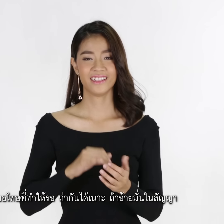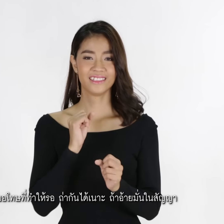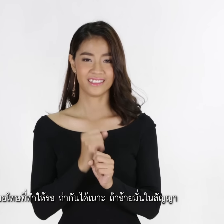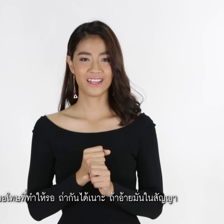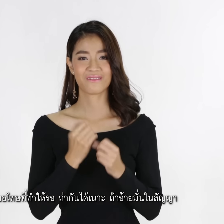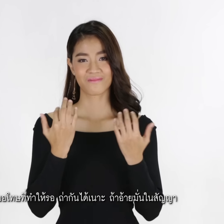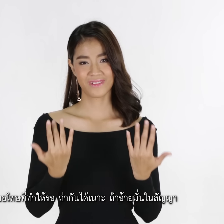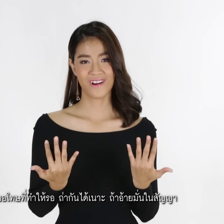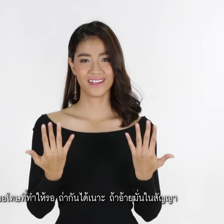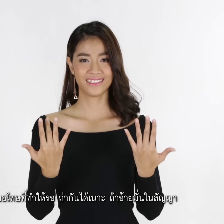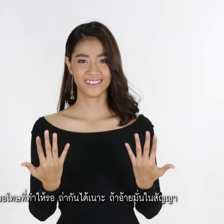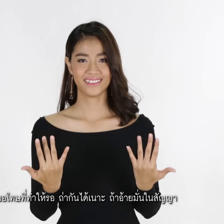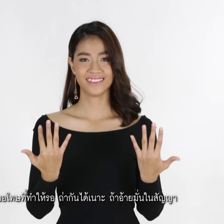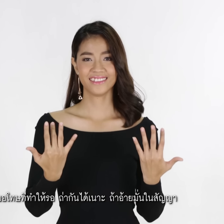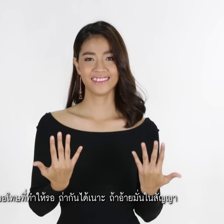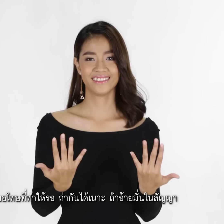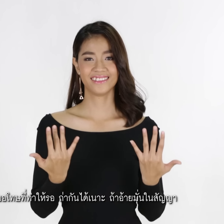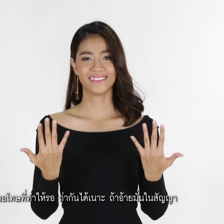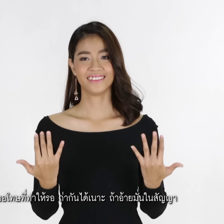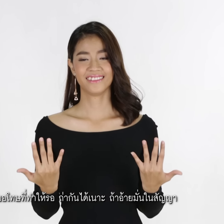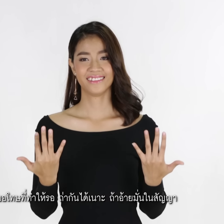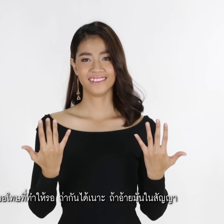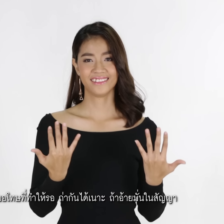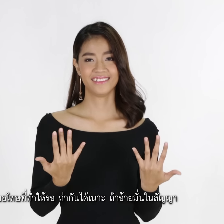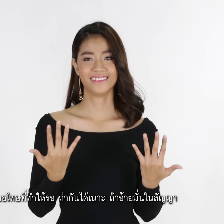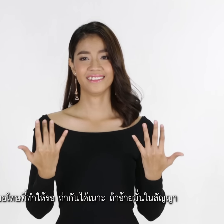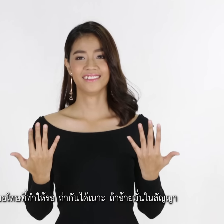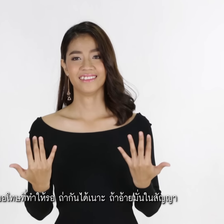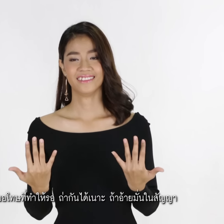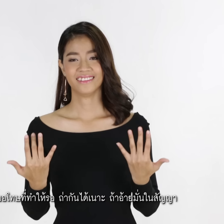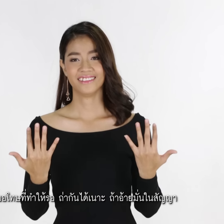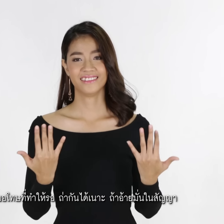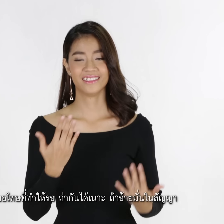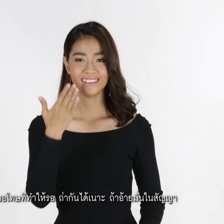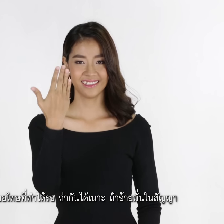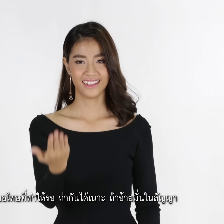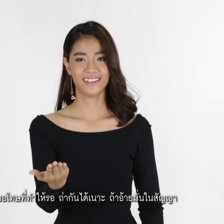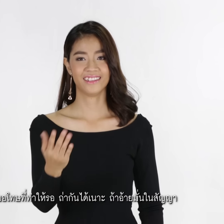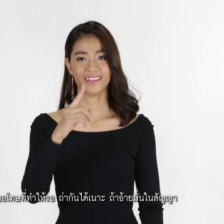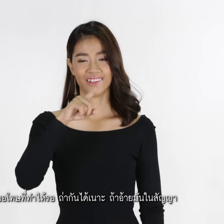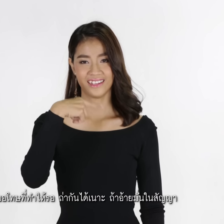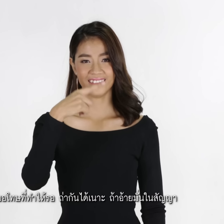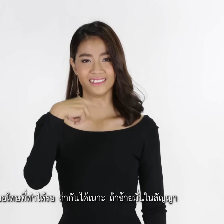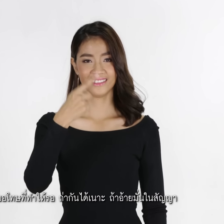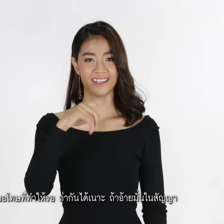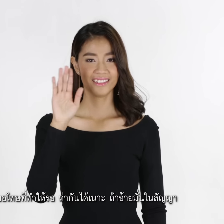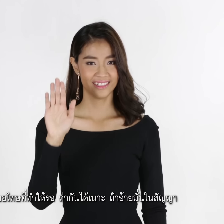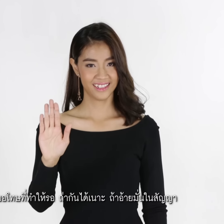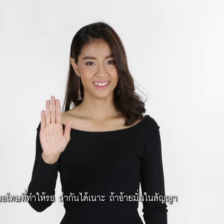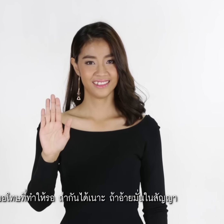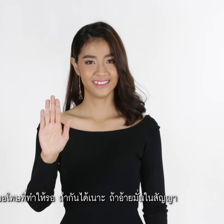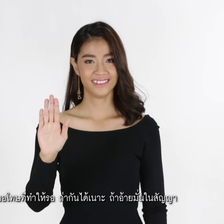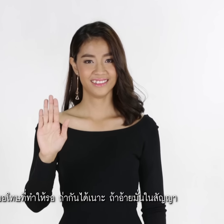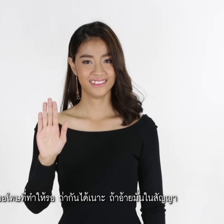ขอโทษที่ทำให้รอถ้ากันได้เนาะถ้าอายมันในสั